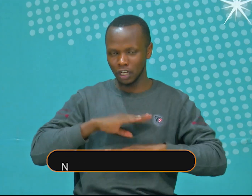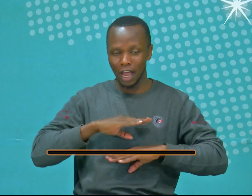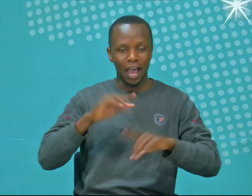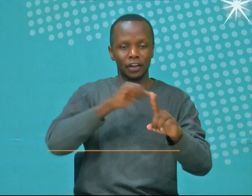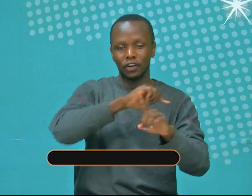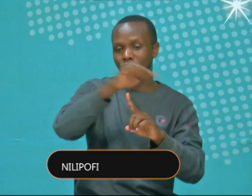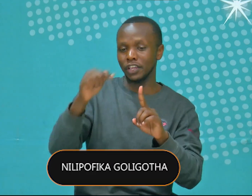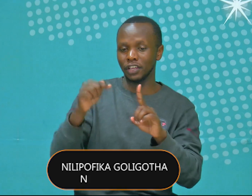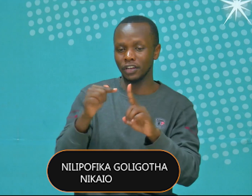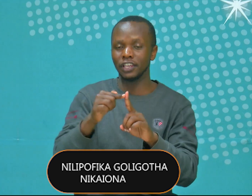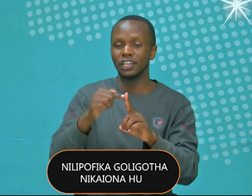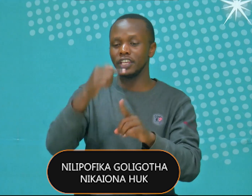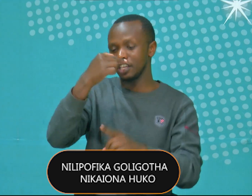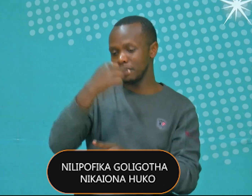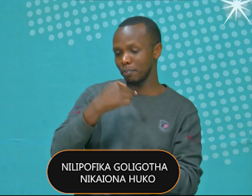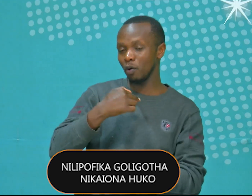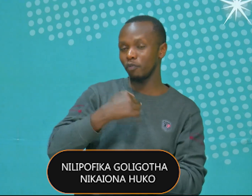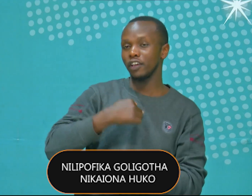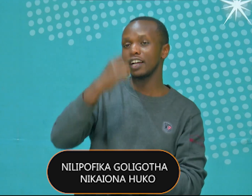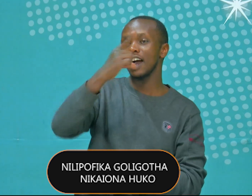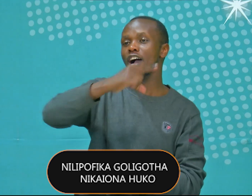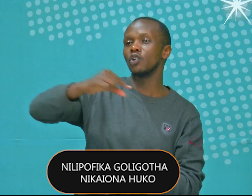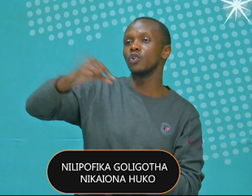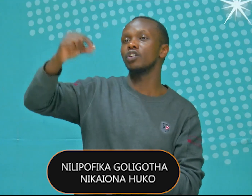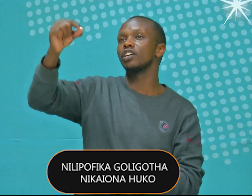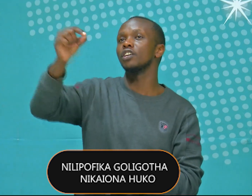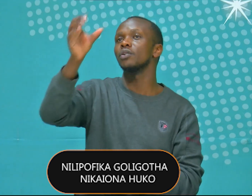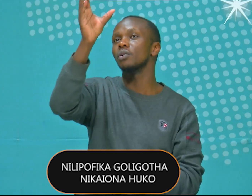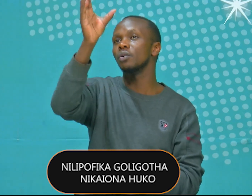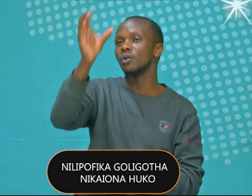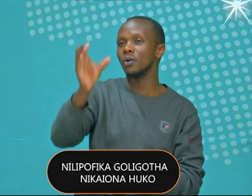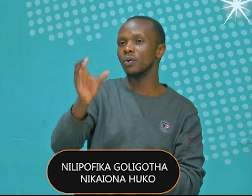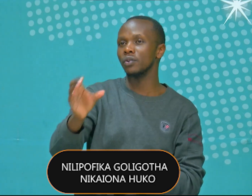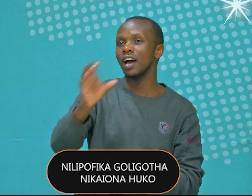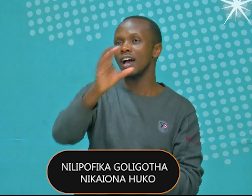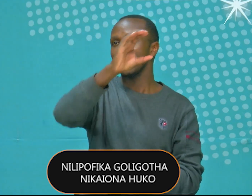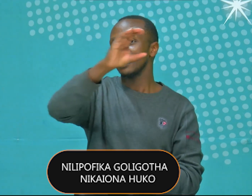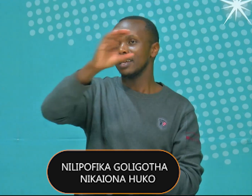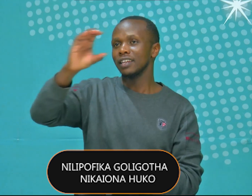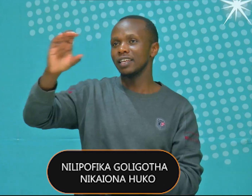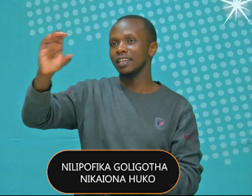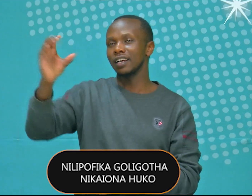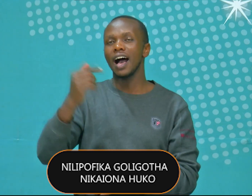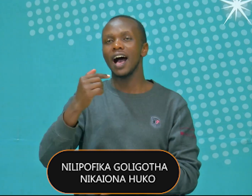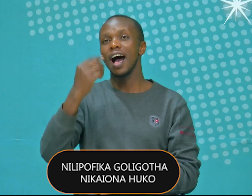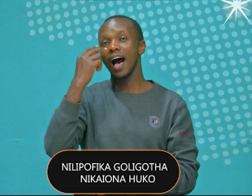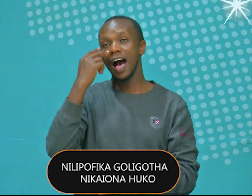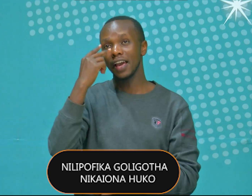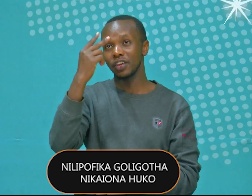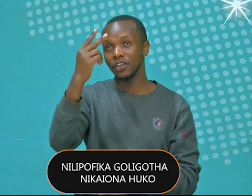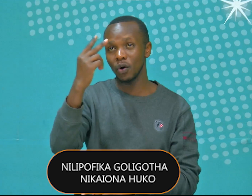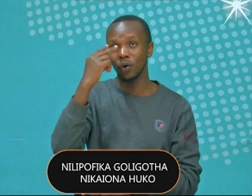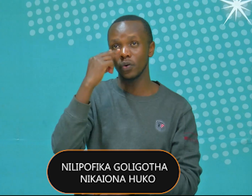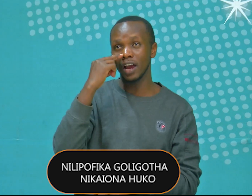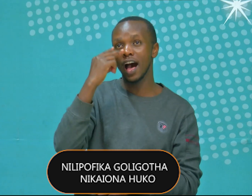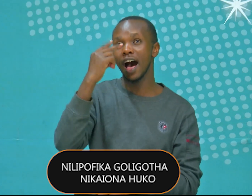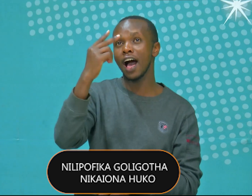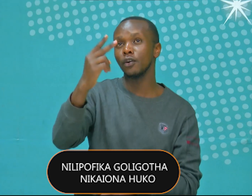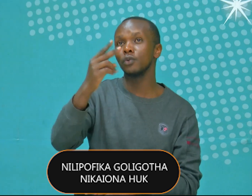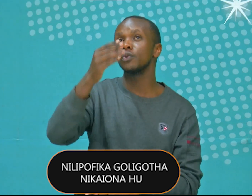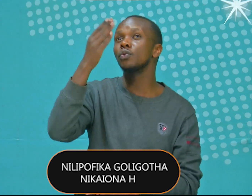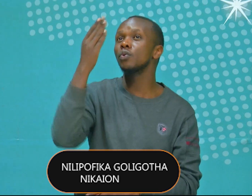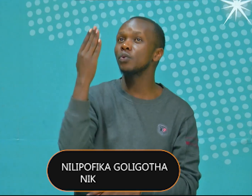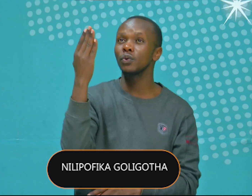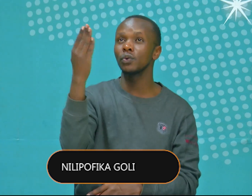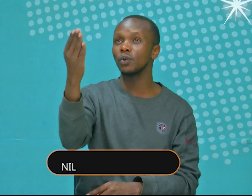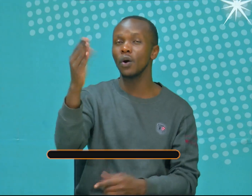kutosha nilipofika goligota nikaiona